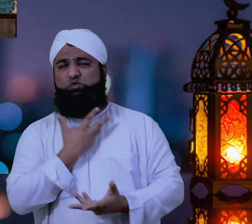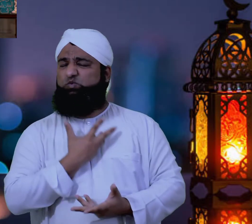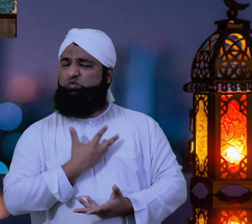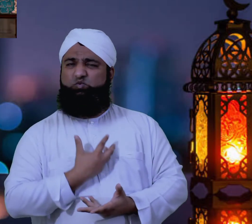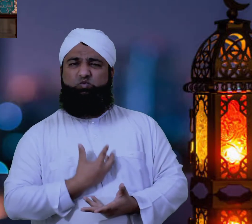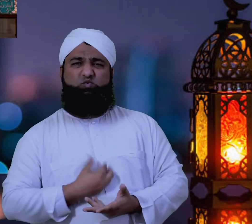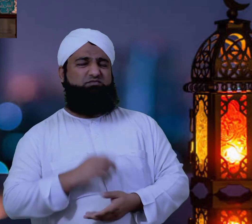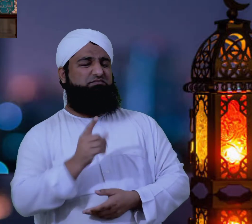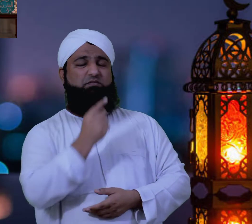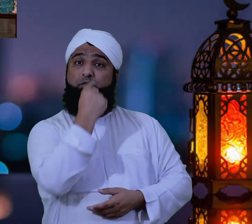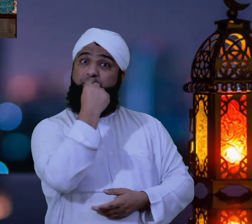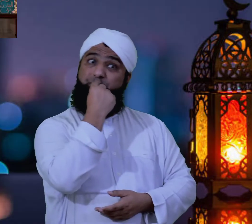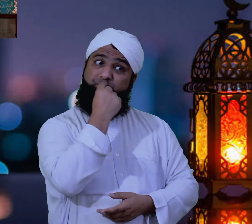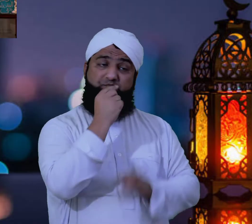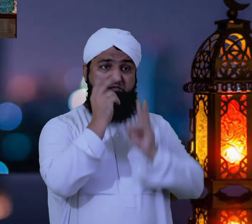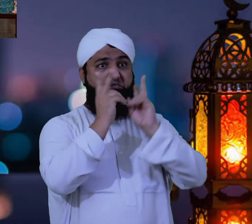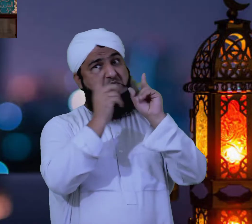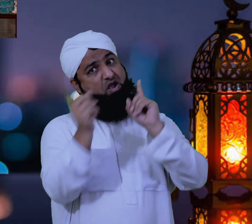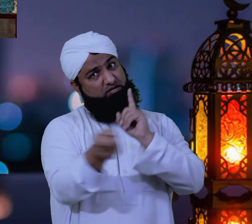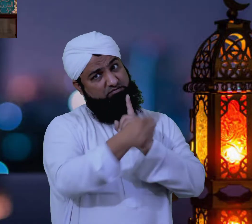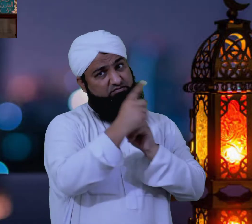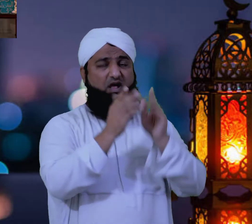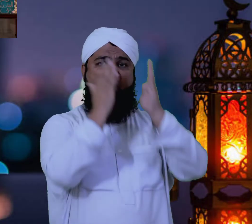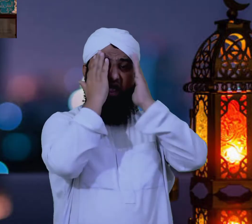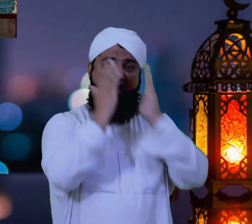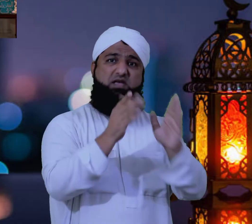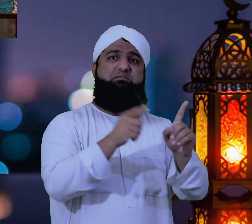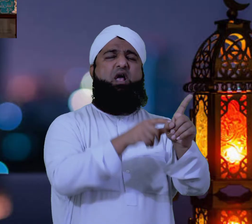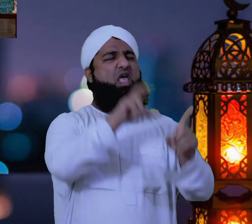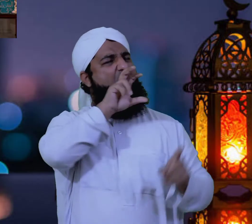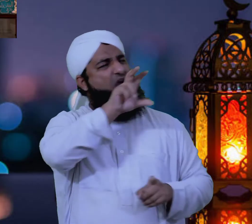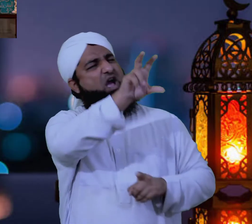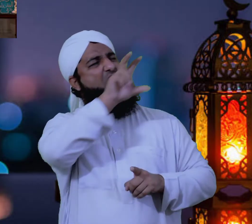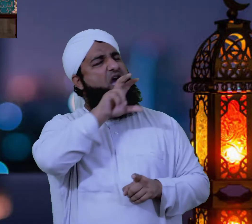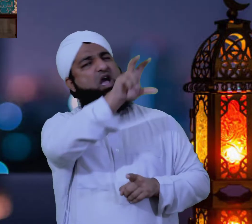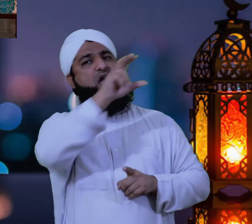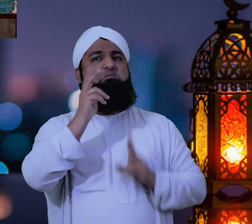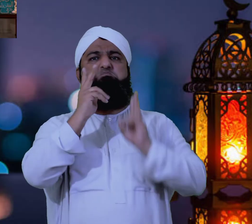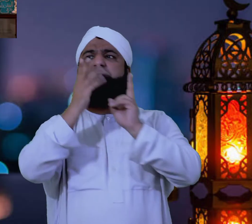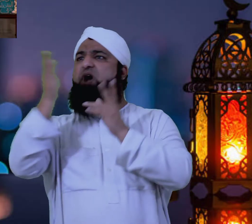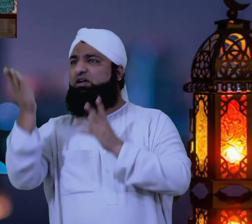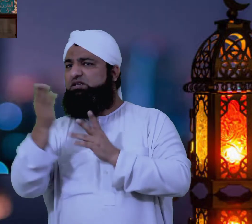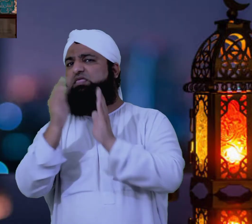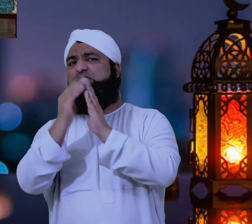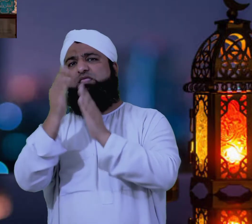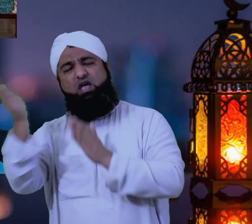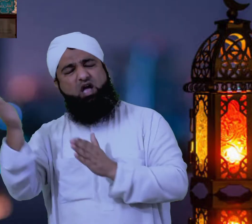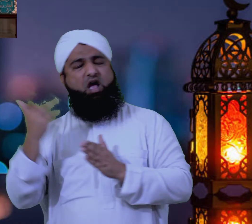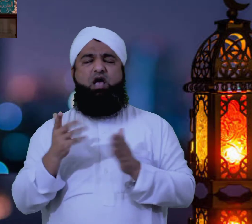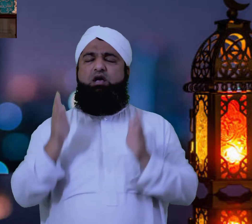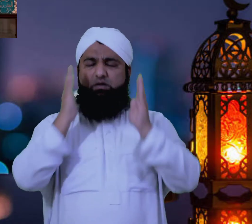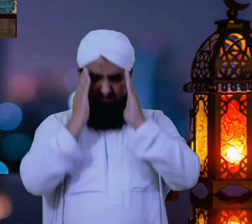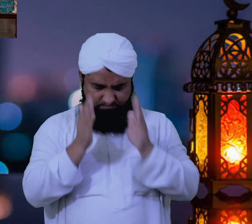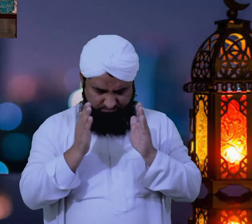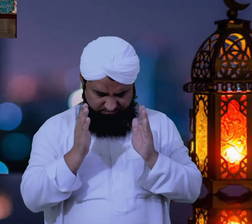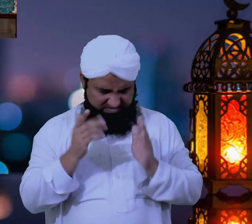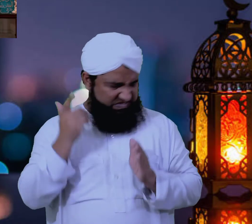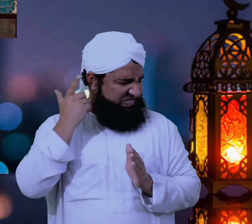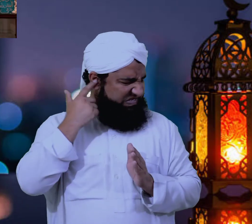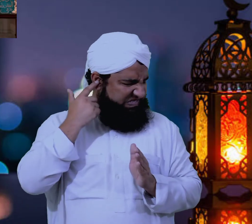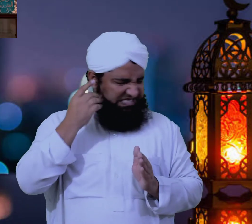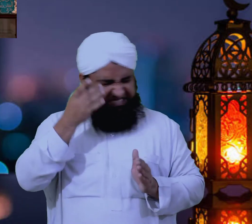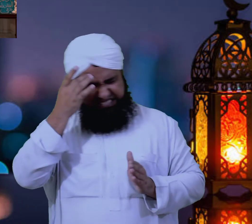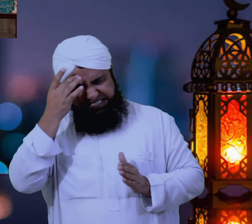کا باعث بنتے ہیں۔ نہ تو خود عبادت کرتے ہیں، نہ دوسروں کو کرنے دیتے ہیں۔ اس قسم کے